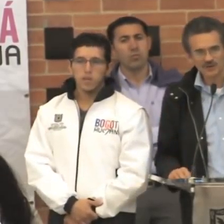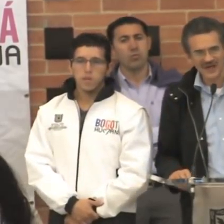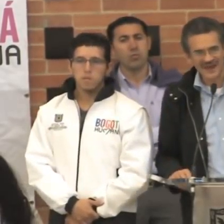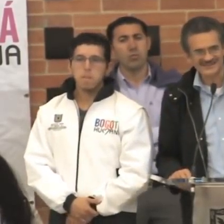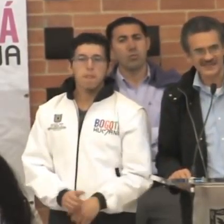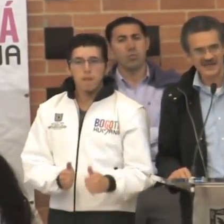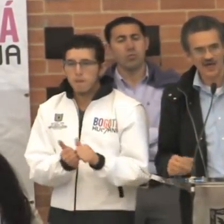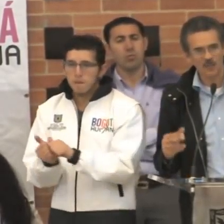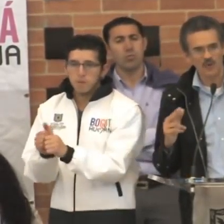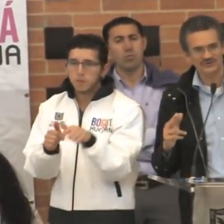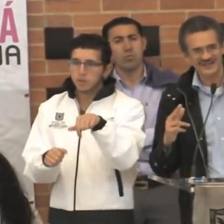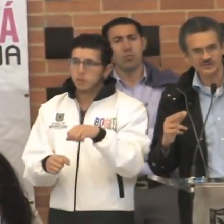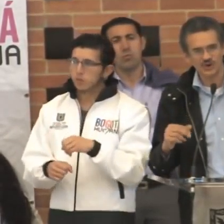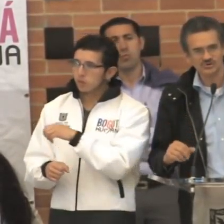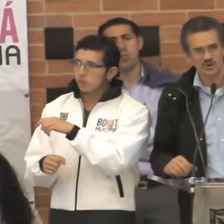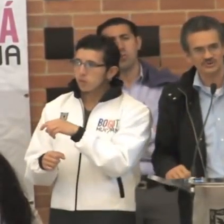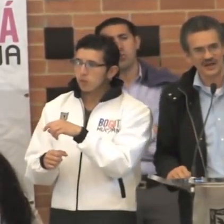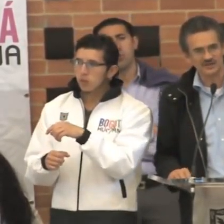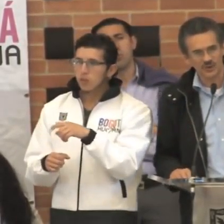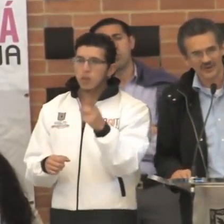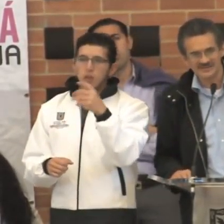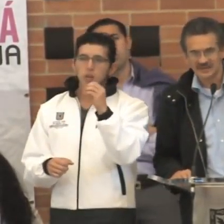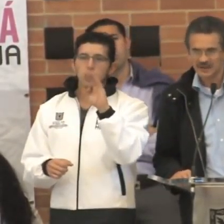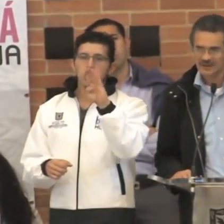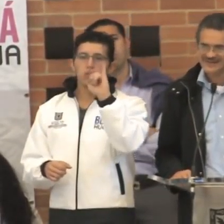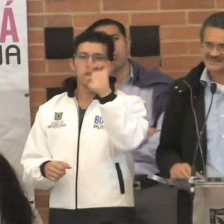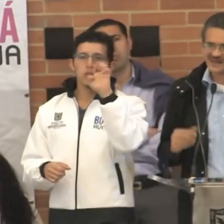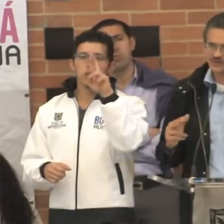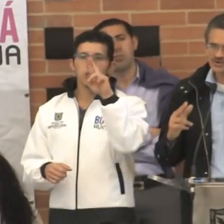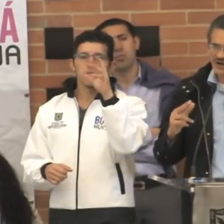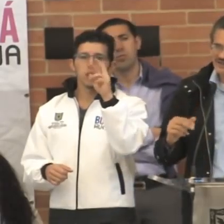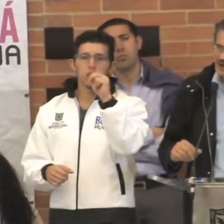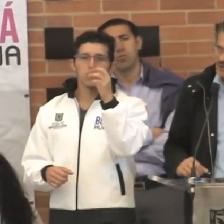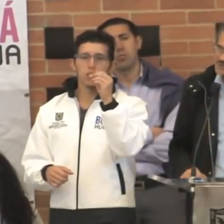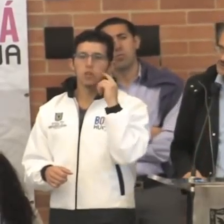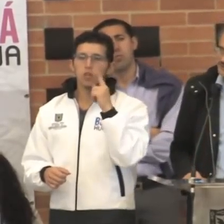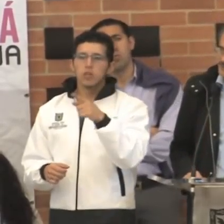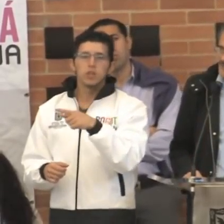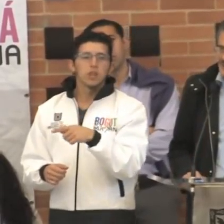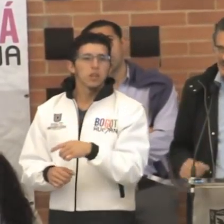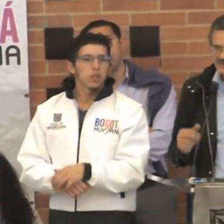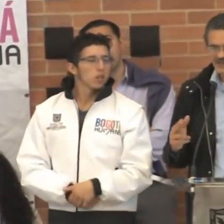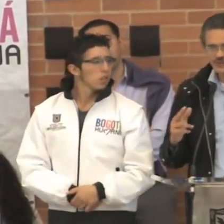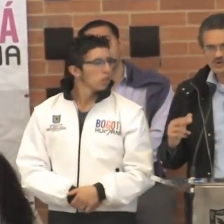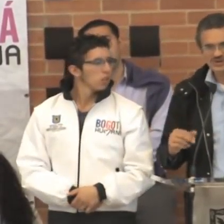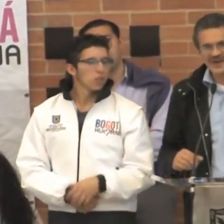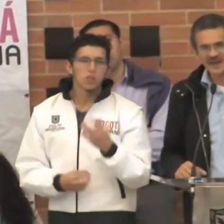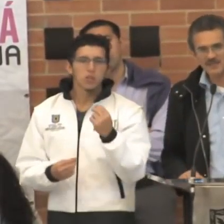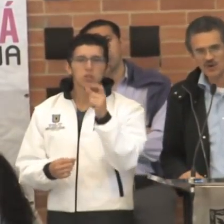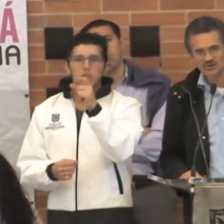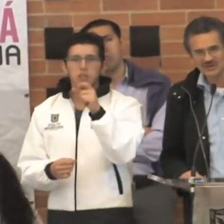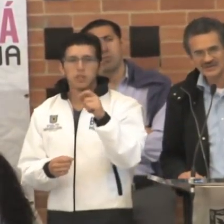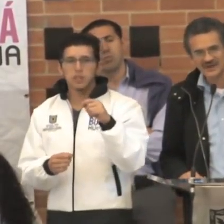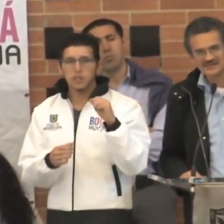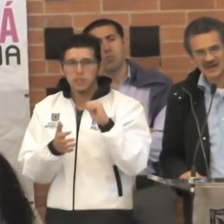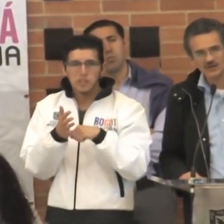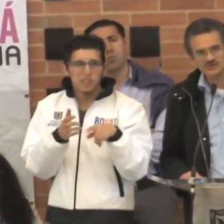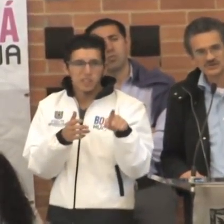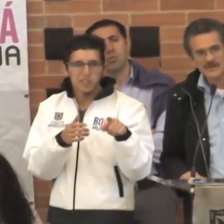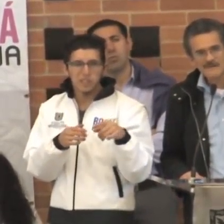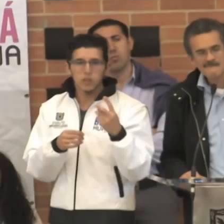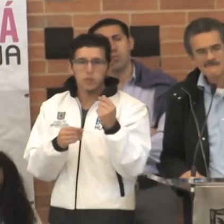gobierno tan asediado por tantos contradictores, tantos críticos y tantos enemigos